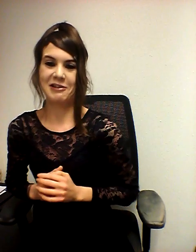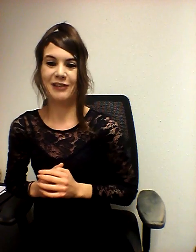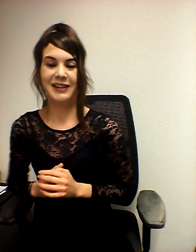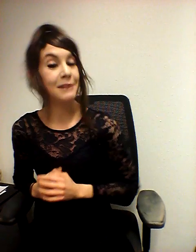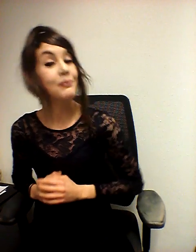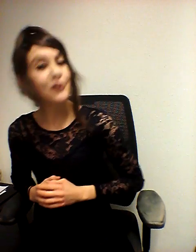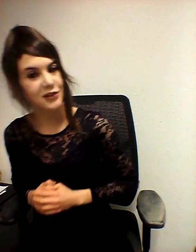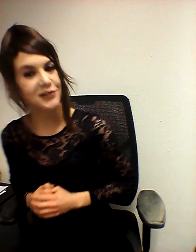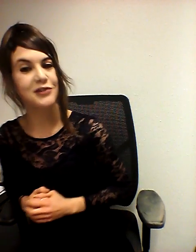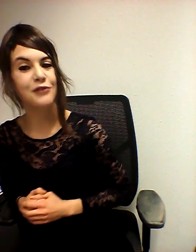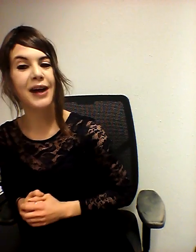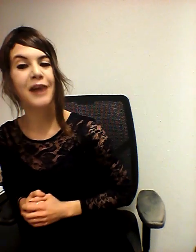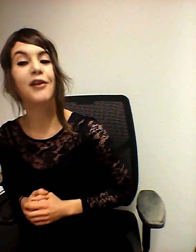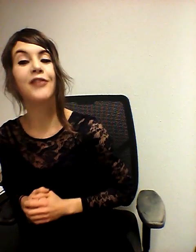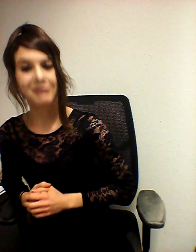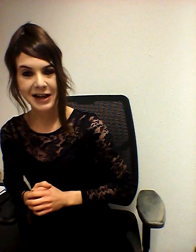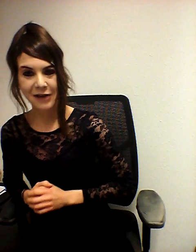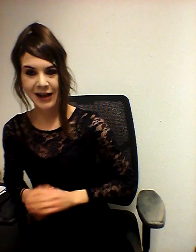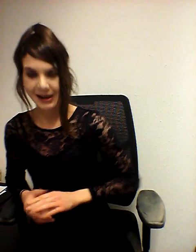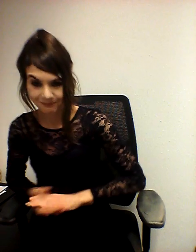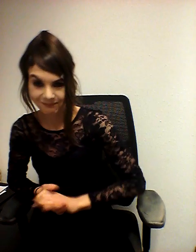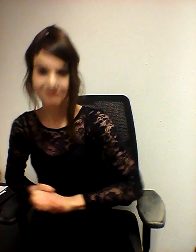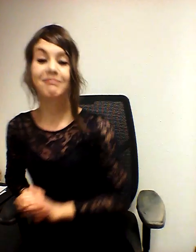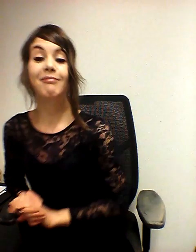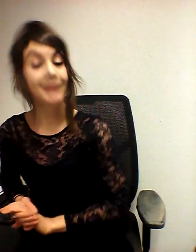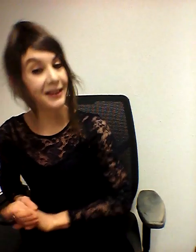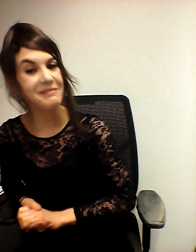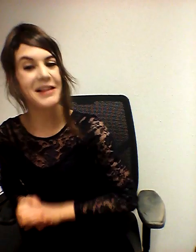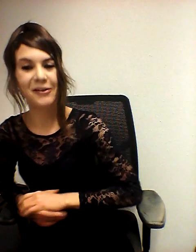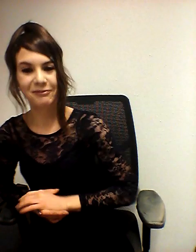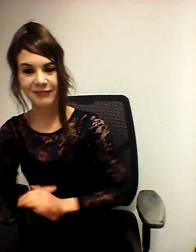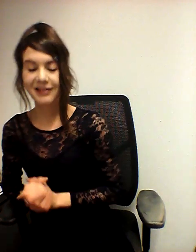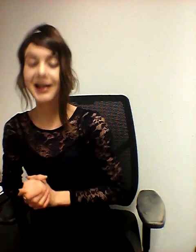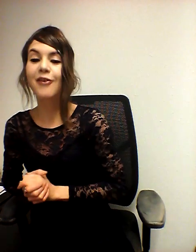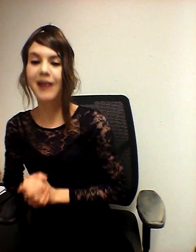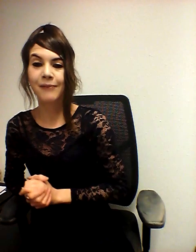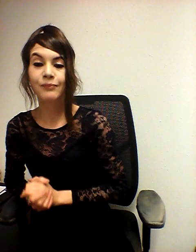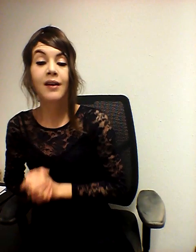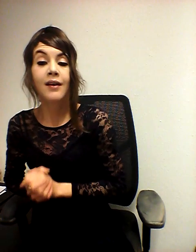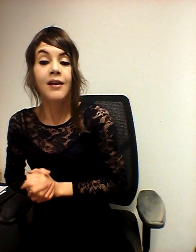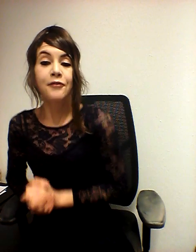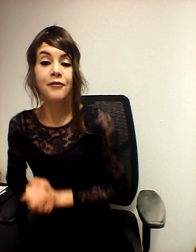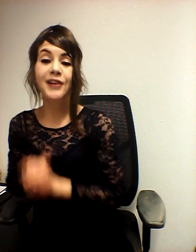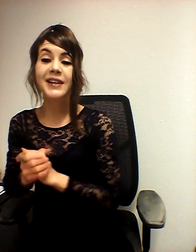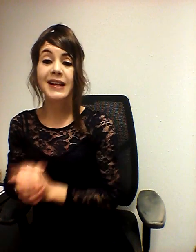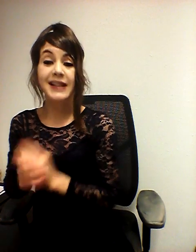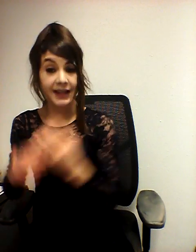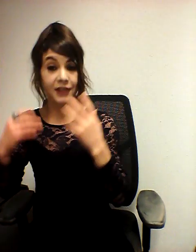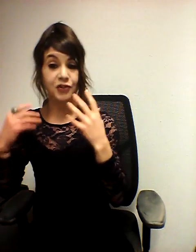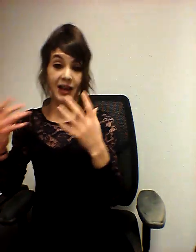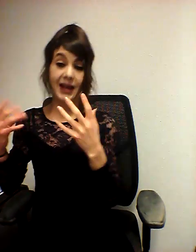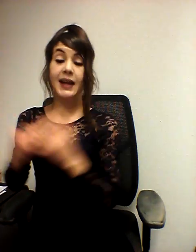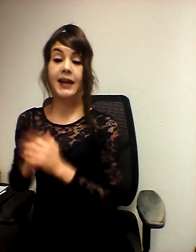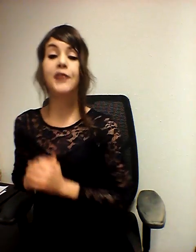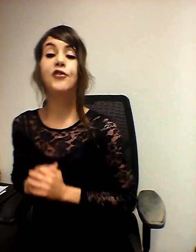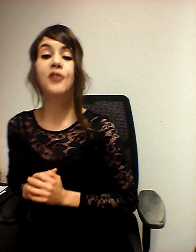verliezen dus dat is de vraag van Laura nou Laura wanneer jij iets eet